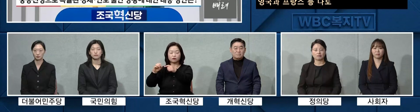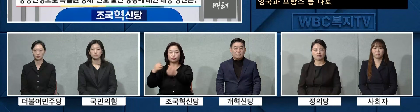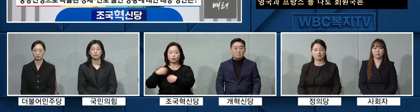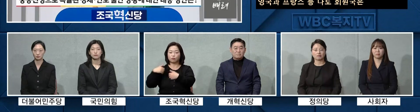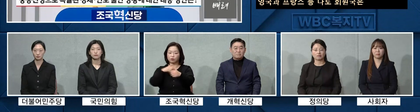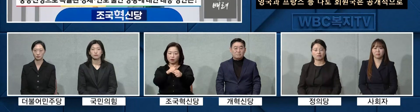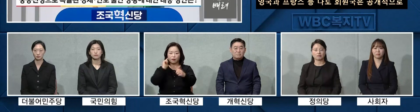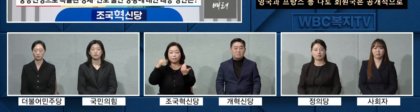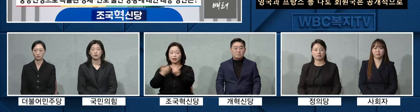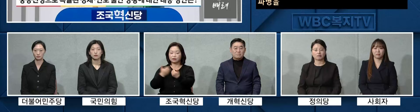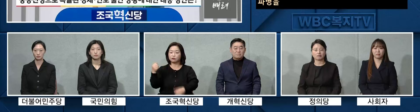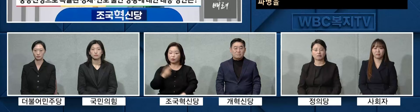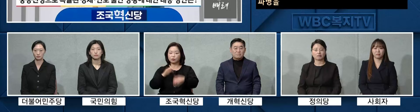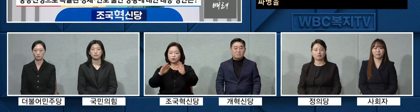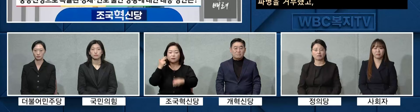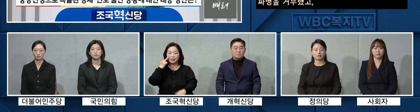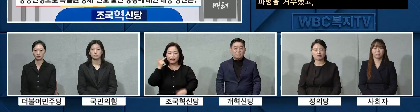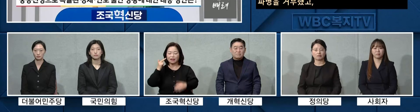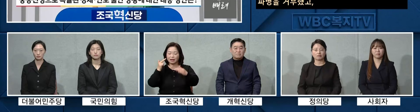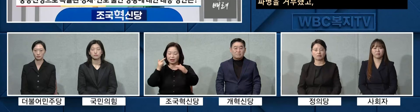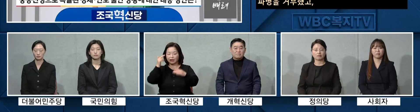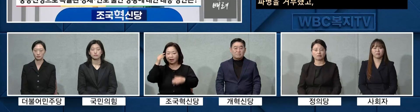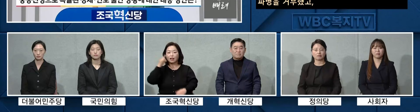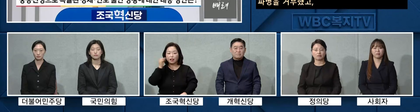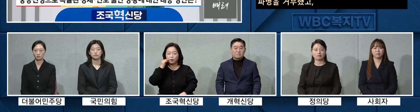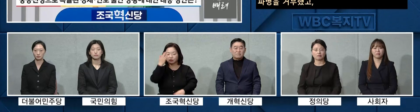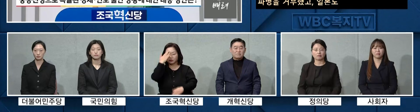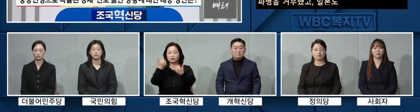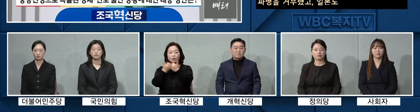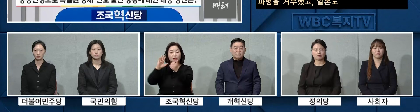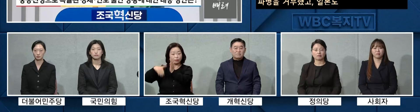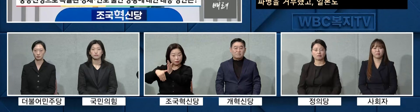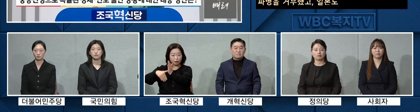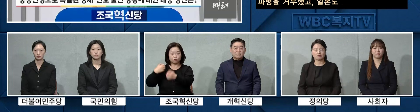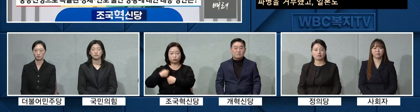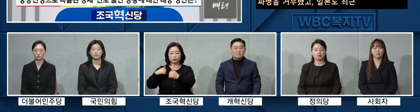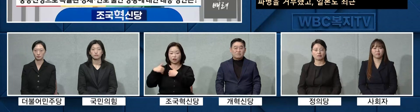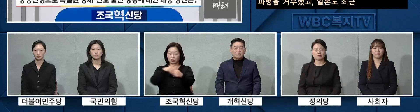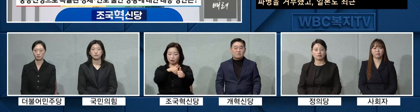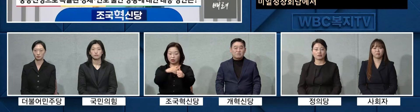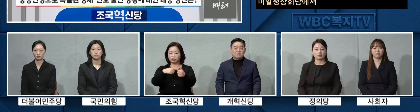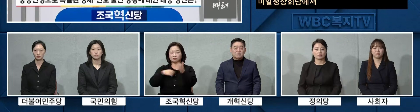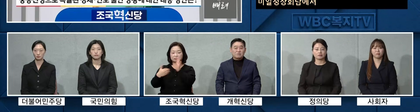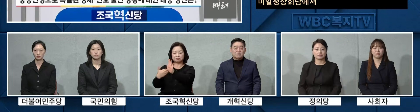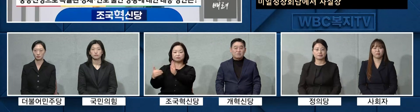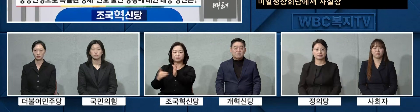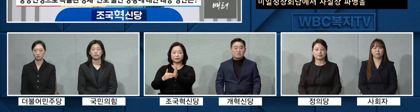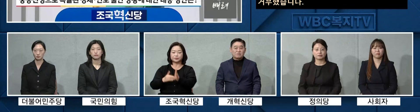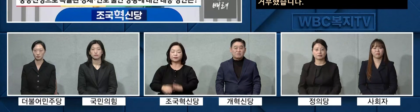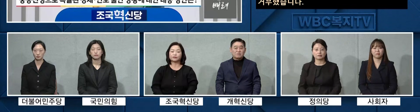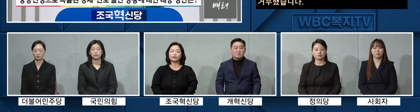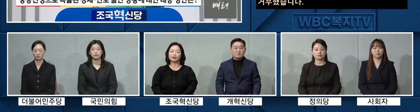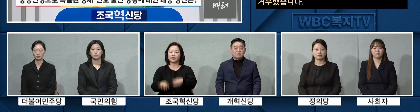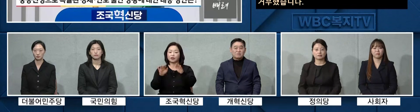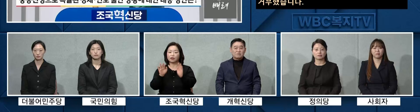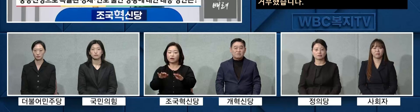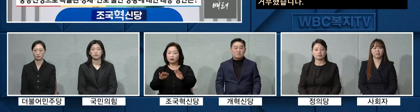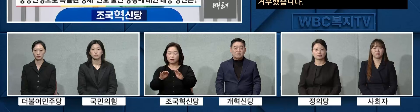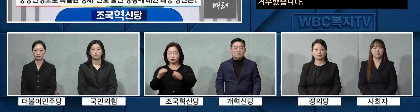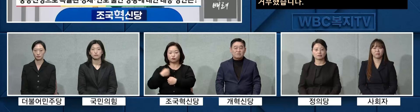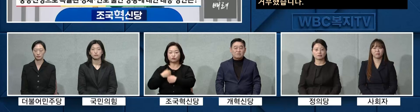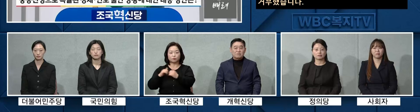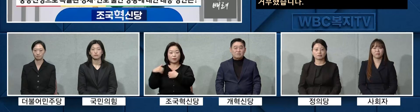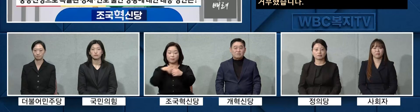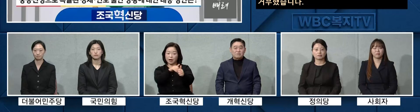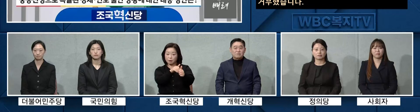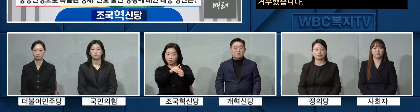일본도 최근 미일 정상회담에서 사실상 파병을 거부했습니다. 이런 상황에서 파병 운운하는